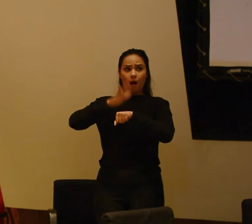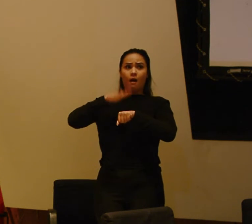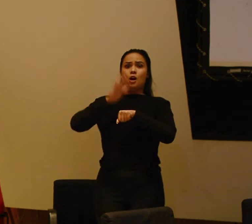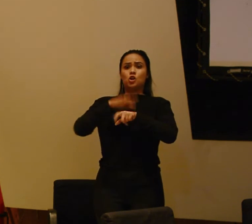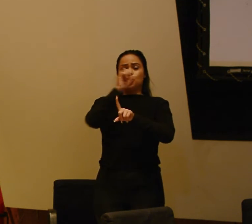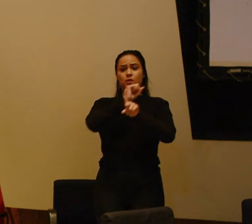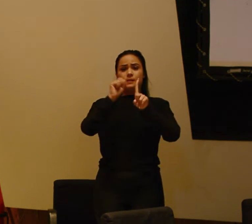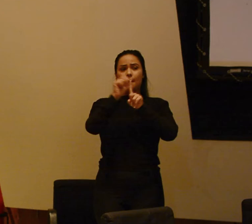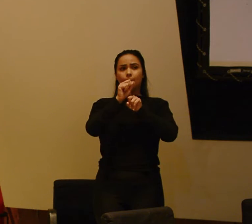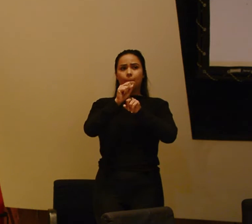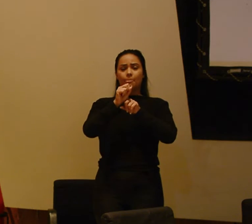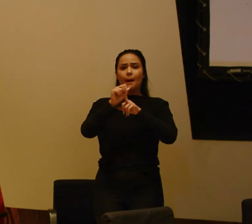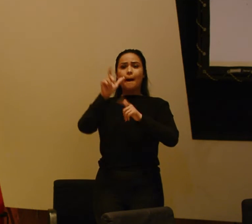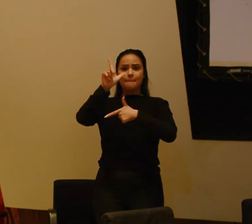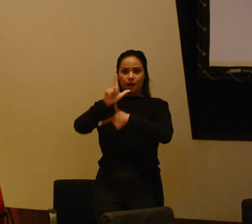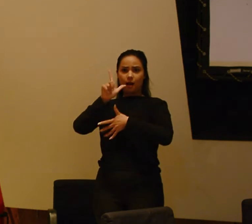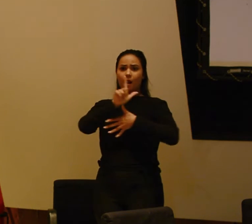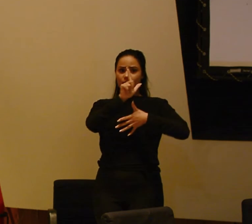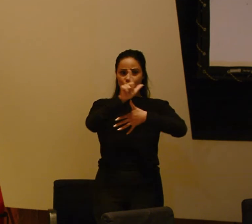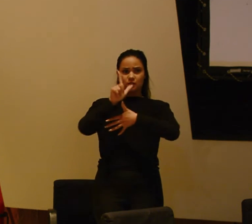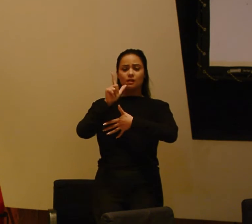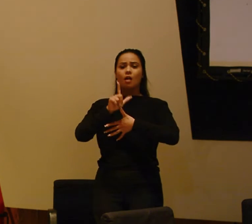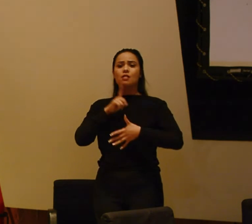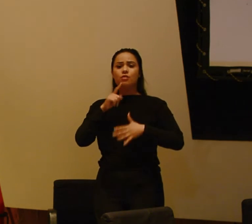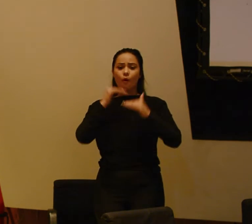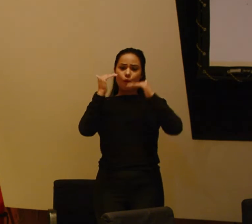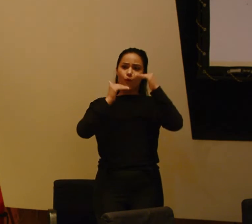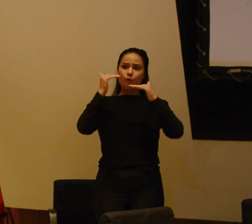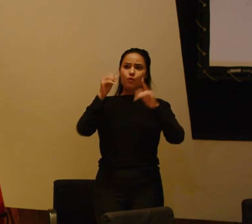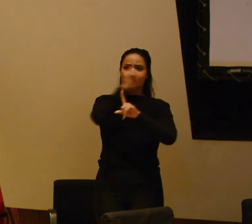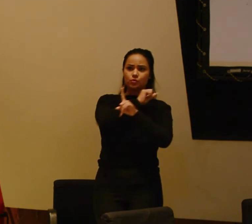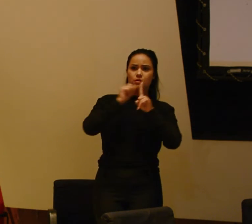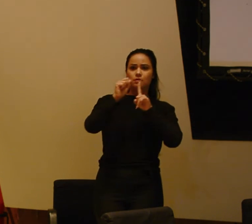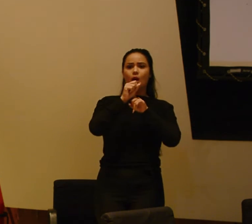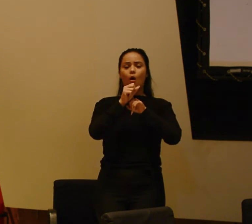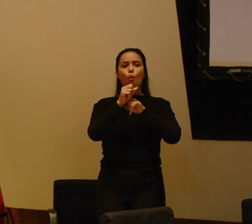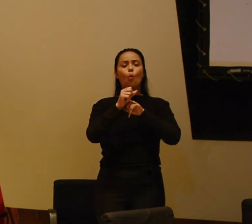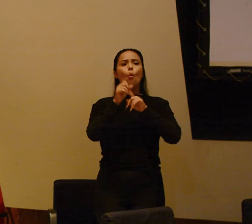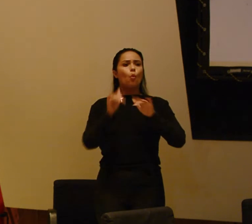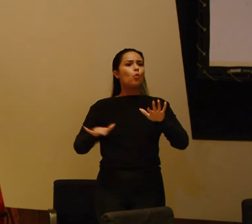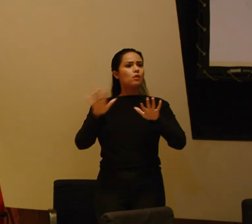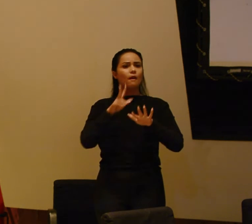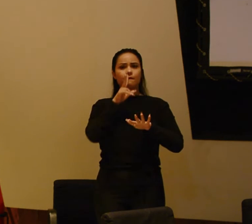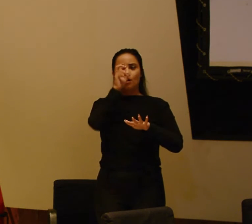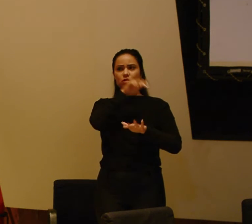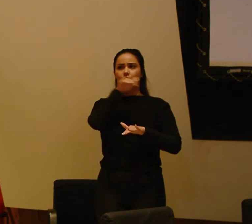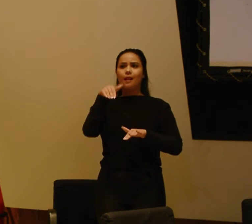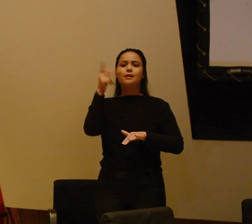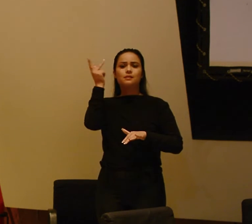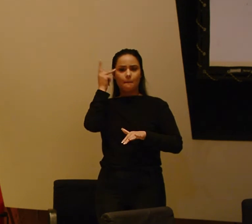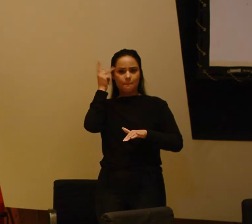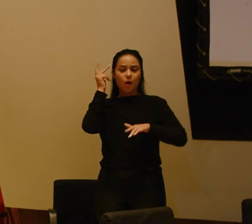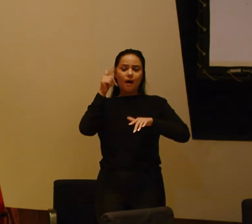social da América Latina. Ele tem um pilar muito forte em relação à inclusão social. A gente é bem forte lá no estado de São Paulo.